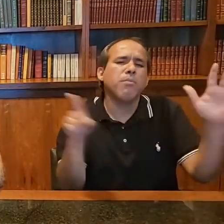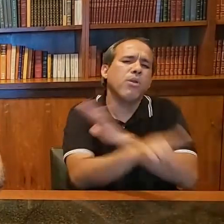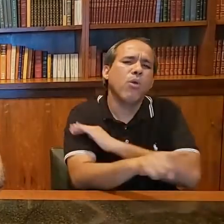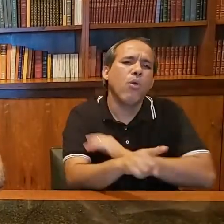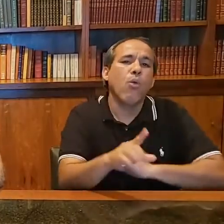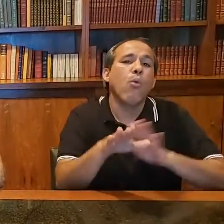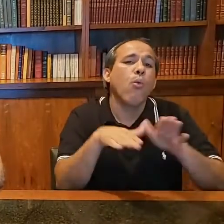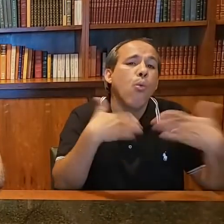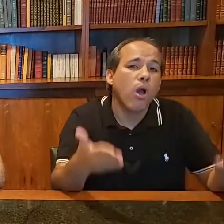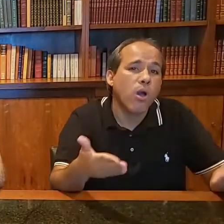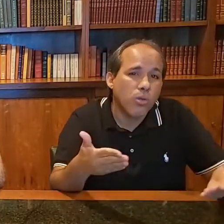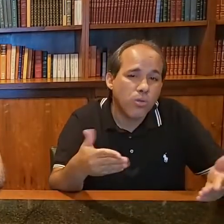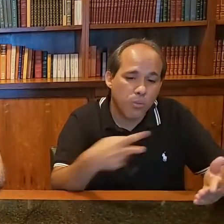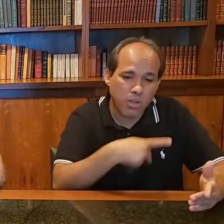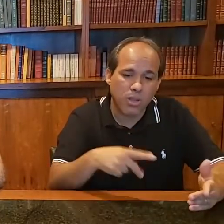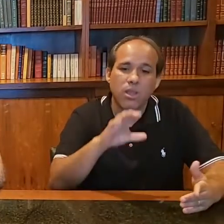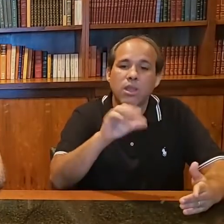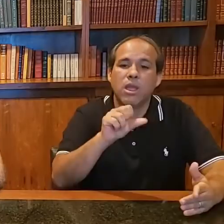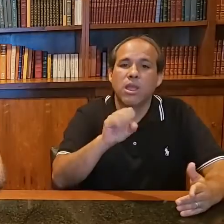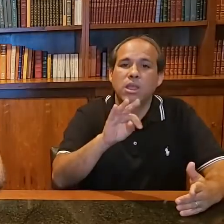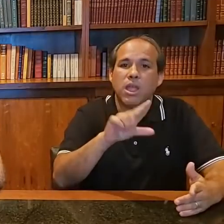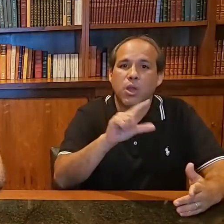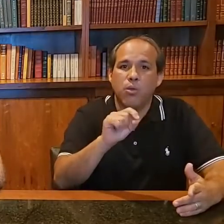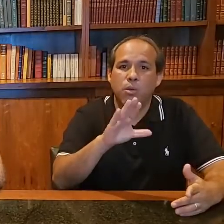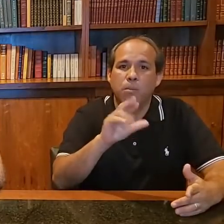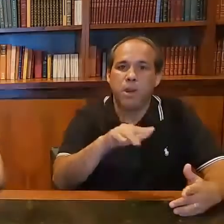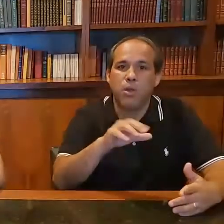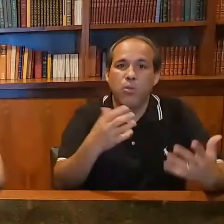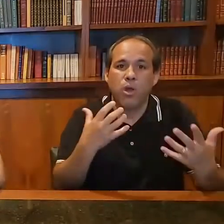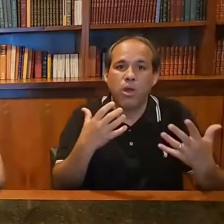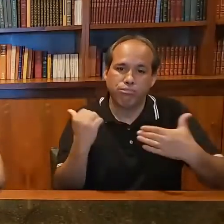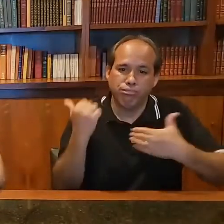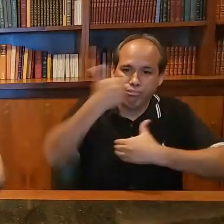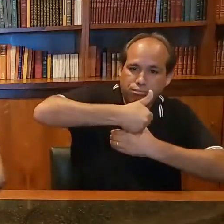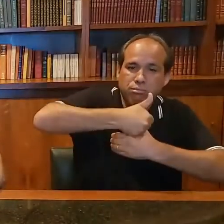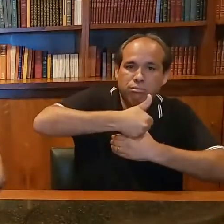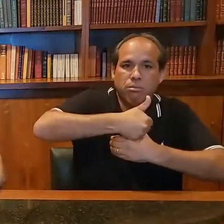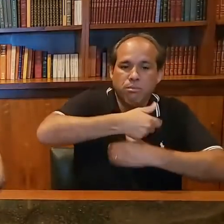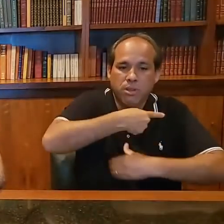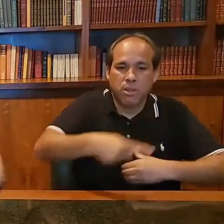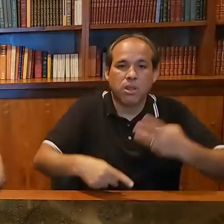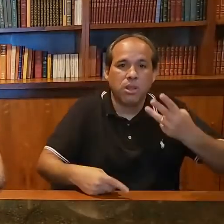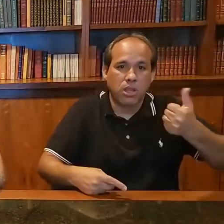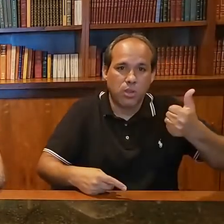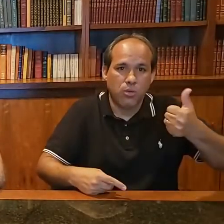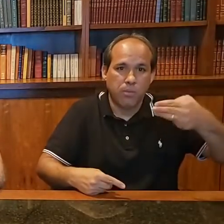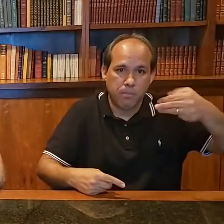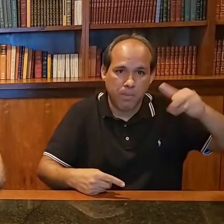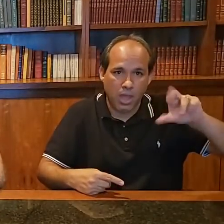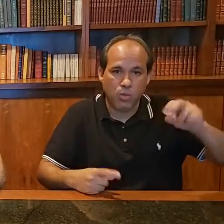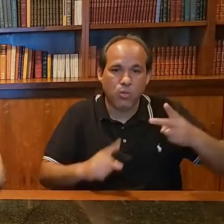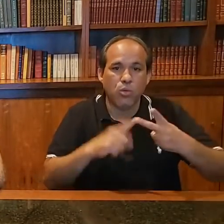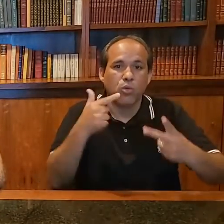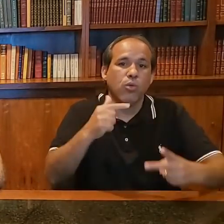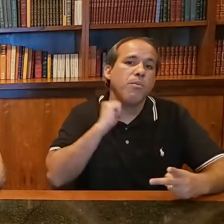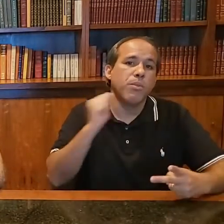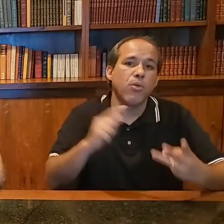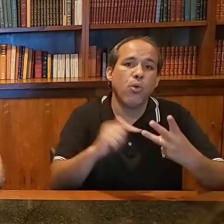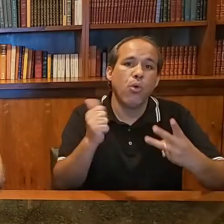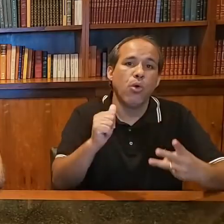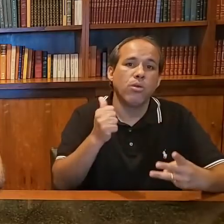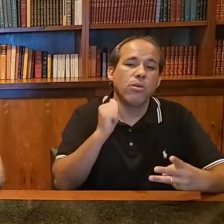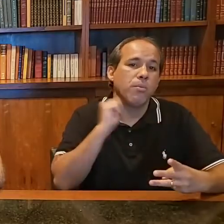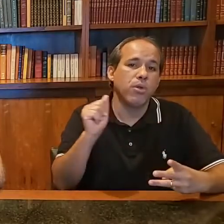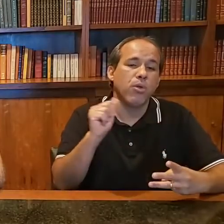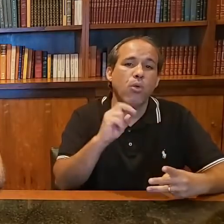Quando é que o Castelo Branco assumiu? 31 de março, 2 de abril, 11 de abril ou 15 de